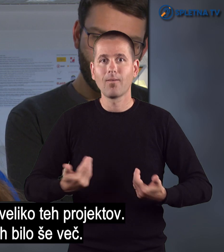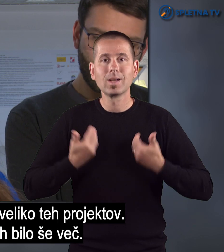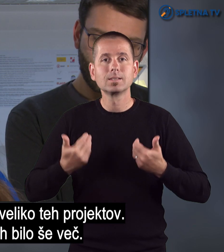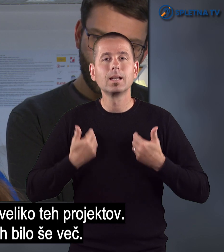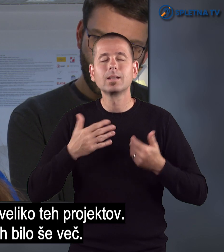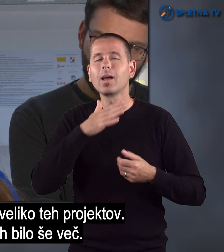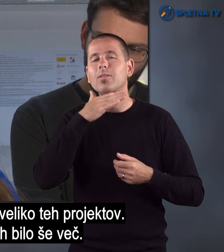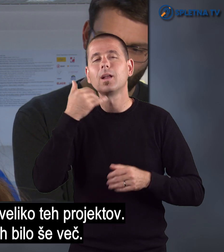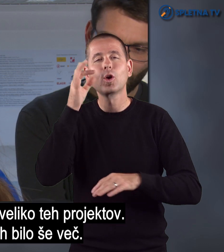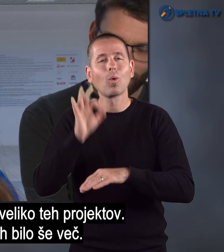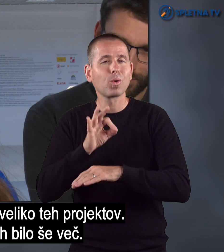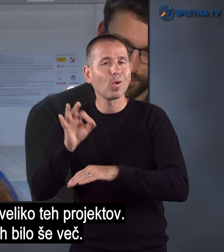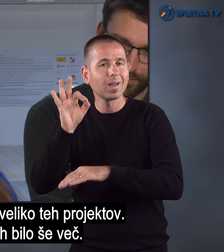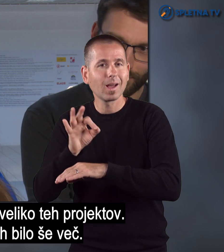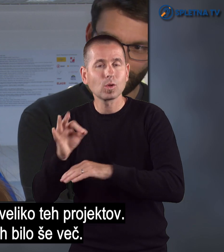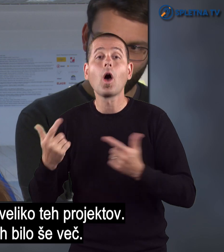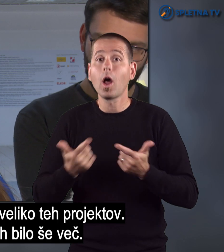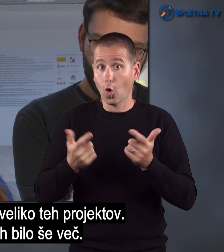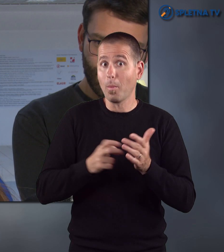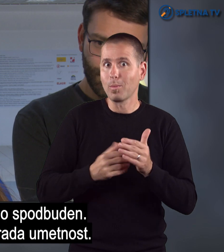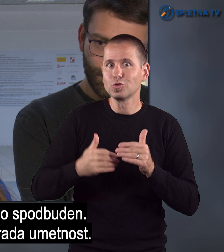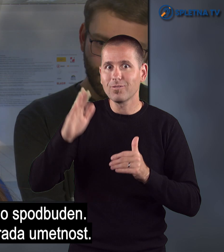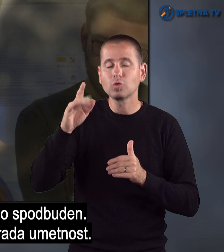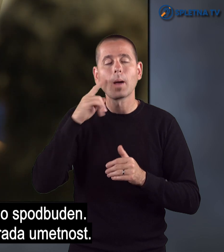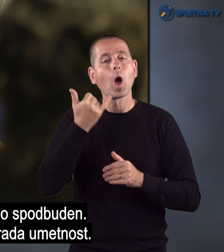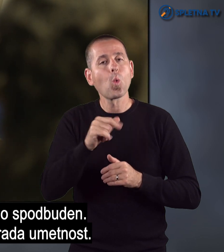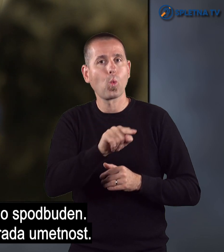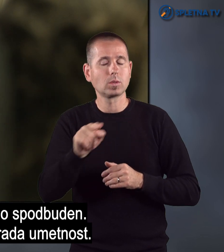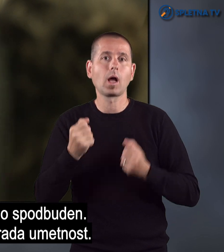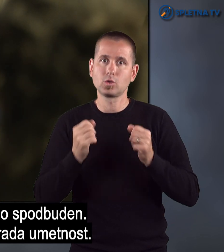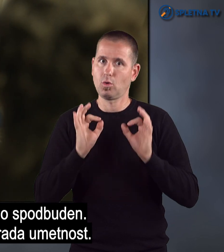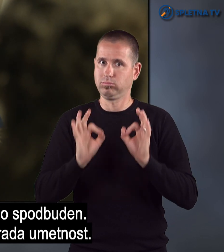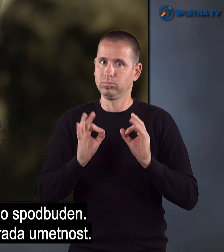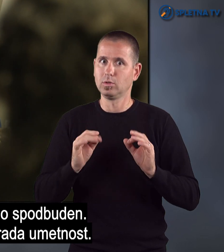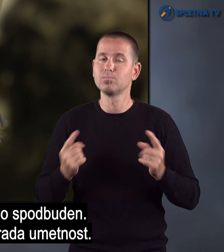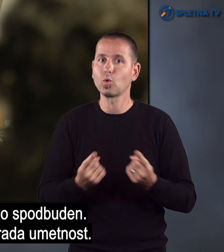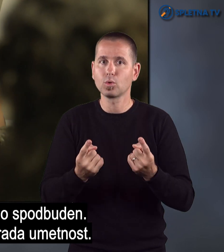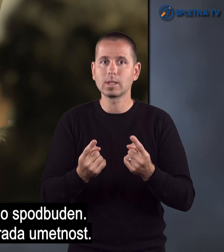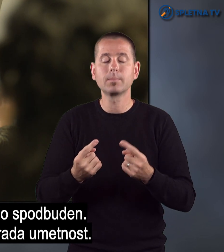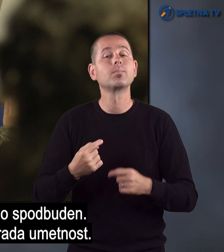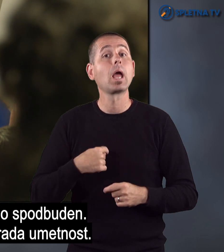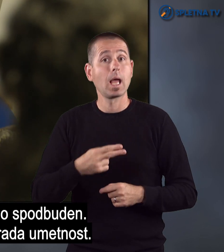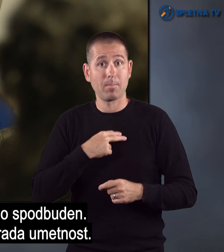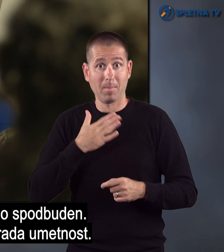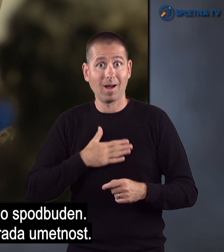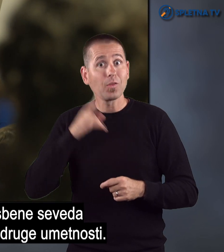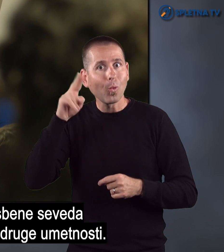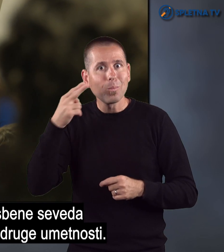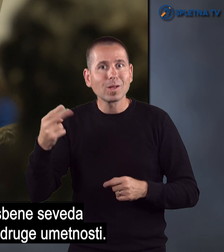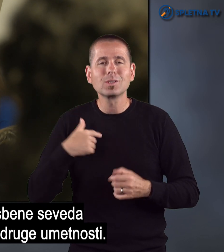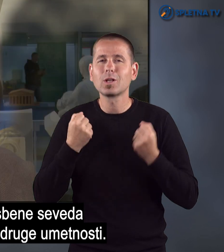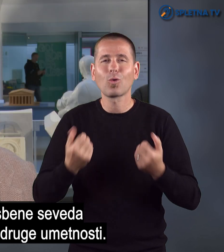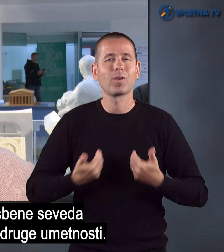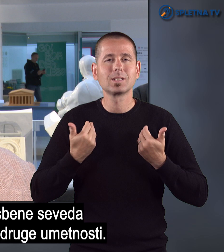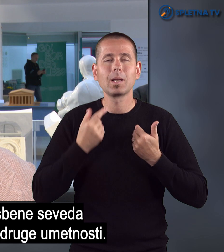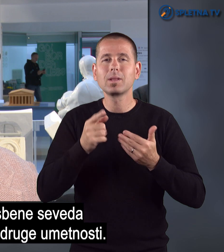Veseli me, da je veliko teh projektov, lahko bi jih bilo še več, ampak vsak je zelo spodbuden. Imam zelo rada umetnost in se tudi zelo veselim